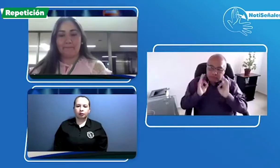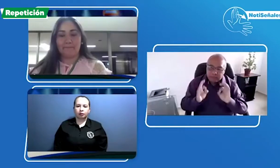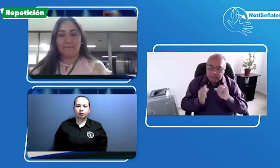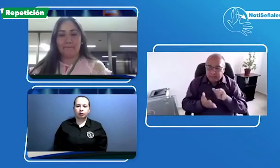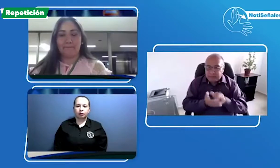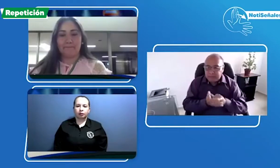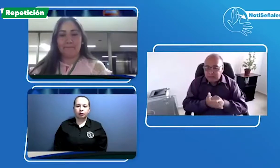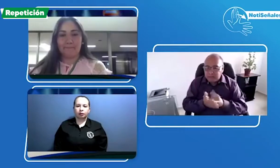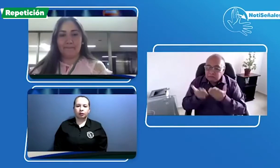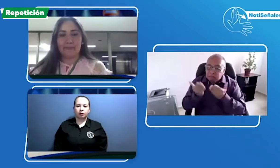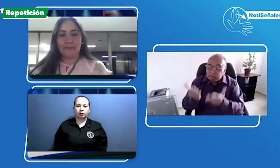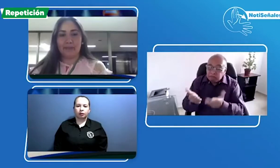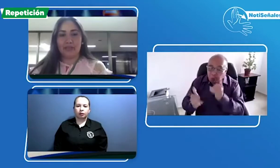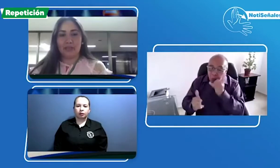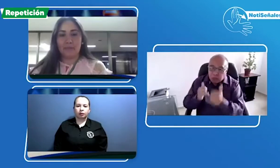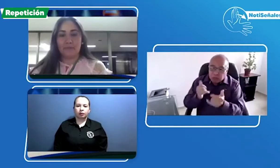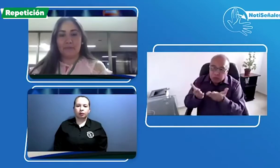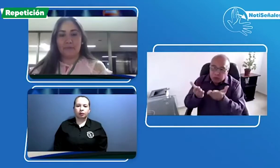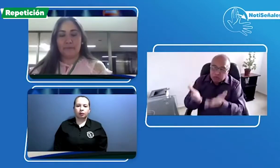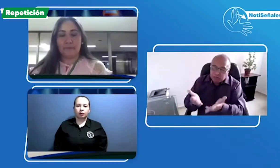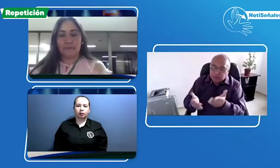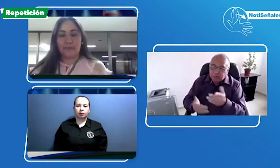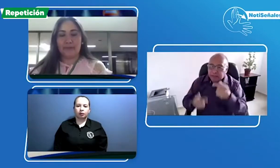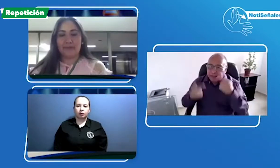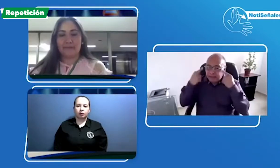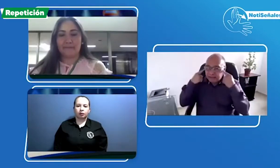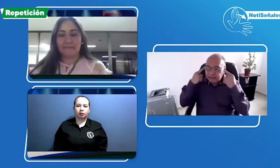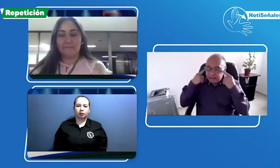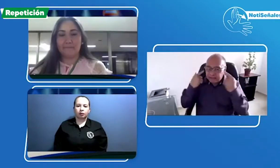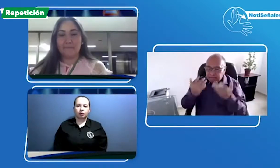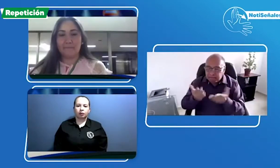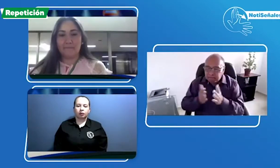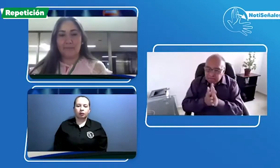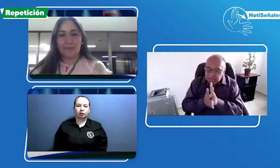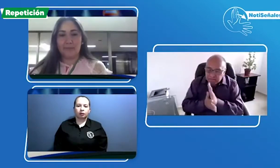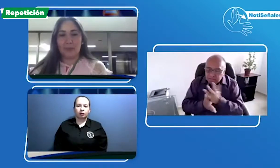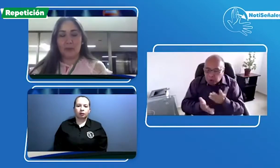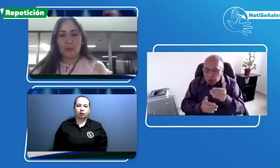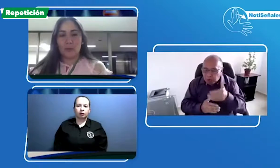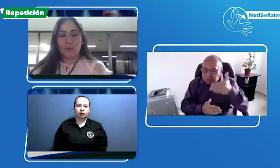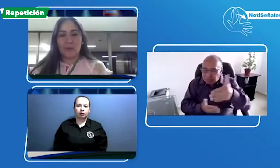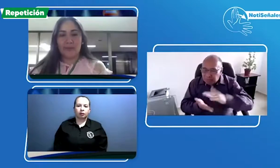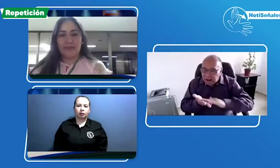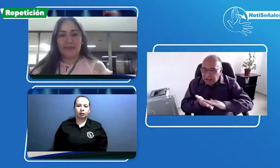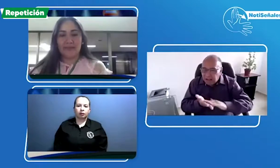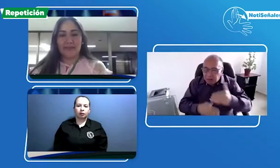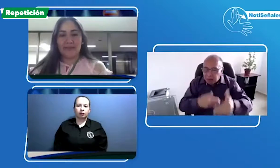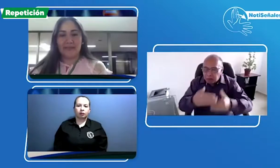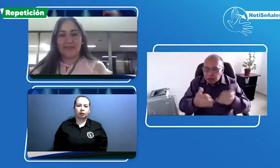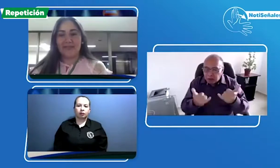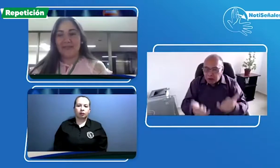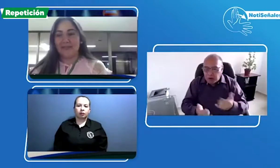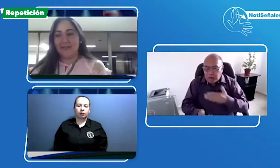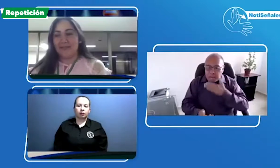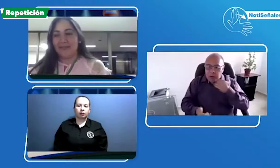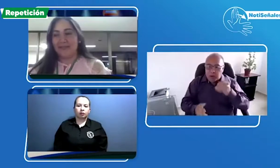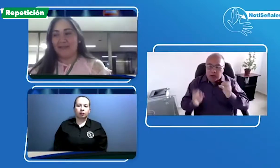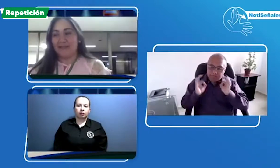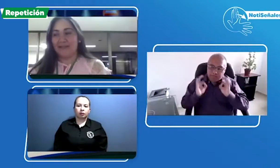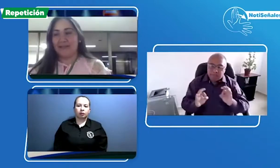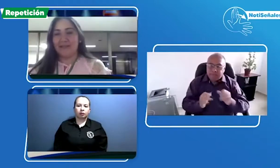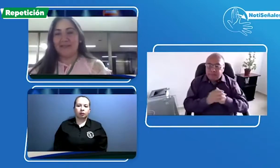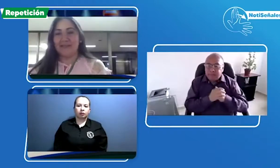hablando acerca de este tema ¿no? socializándolo y pues ahora como lo había dicho le doy paso a Luceli para que pueda dar las últimas palabras